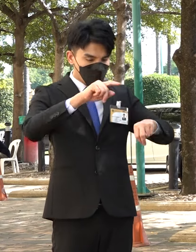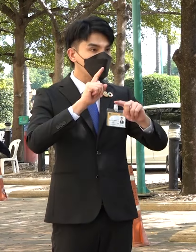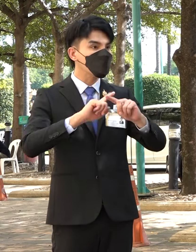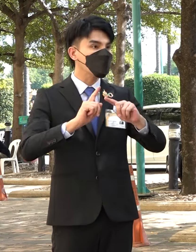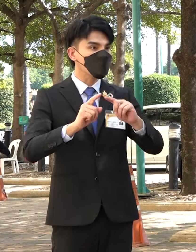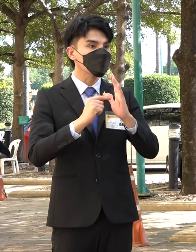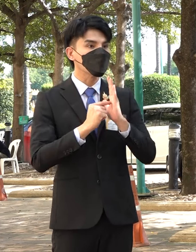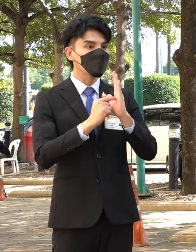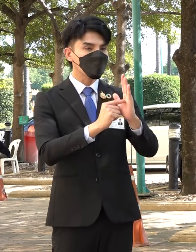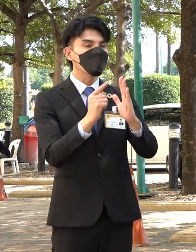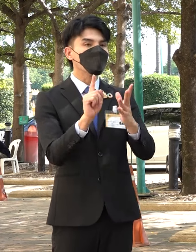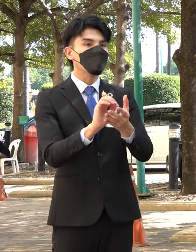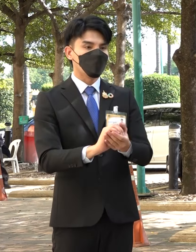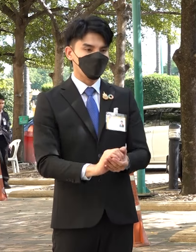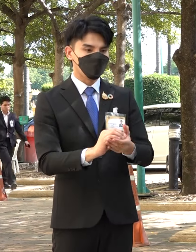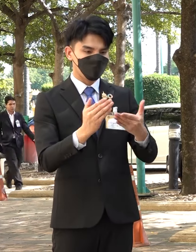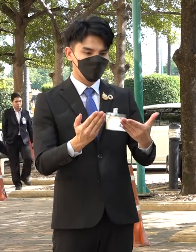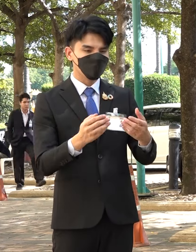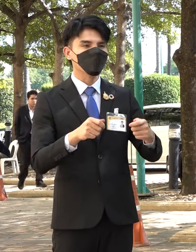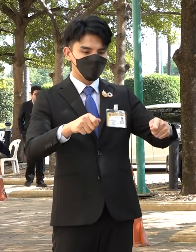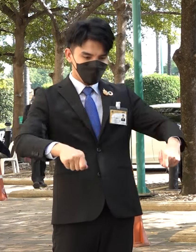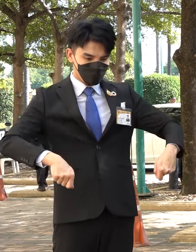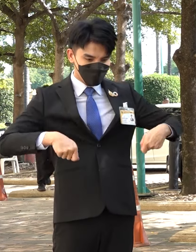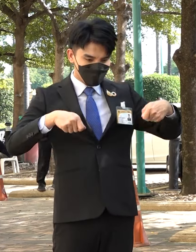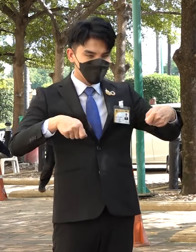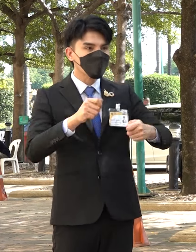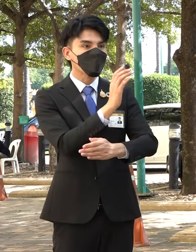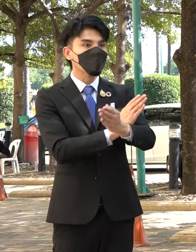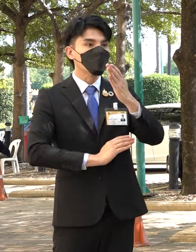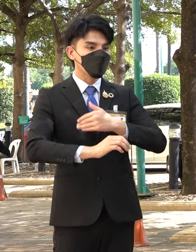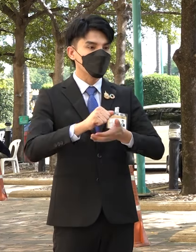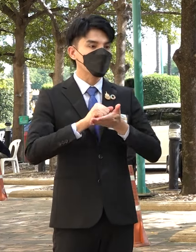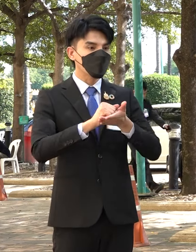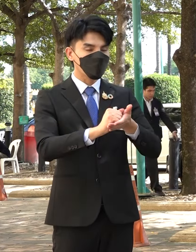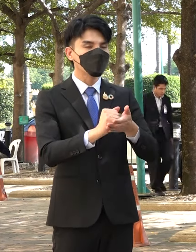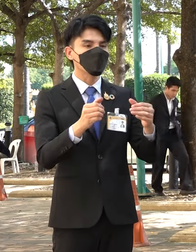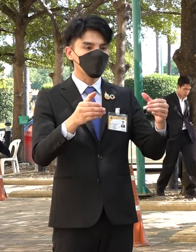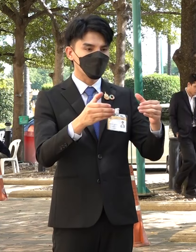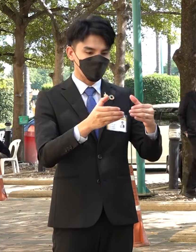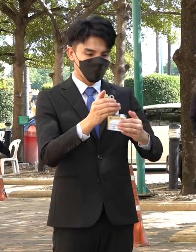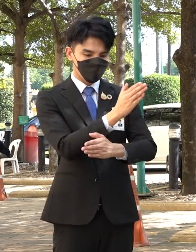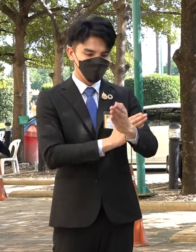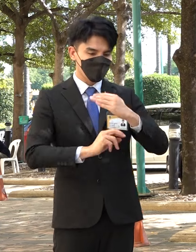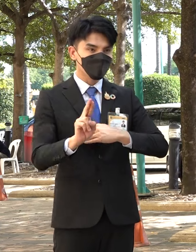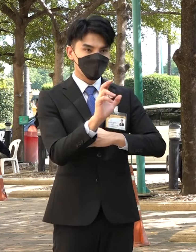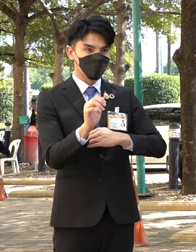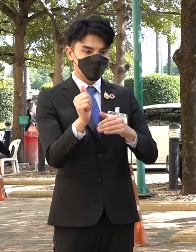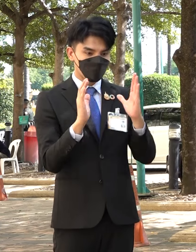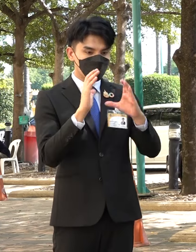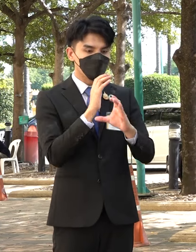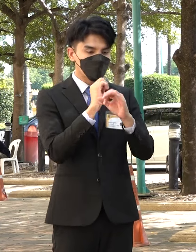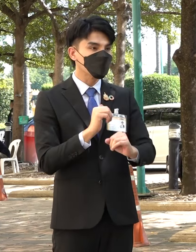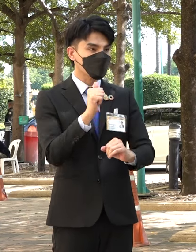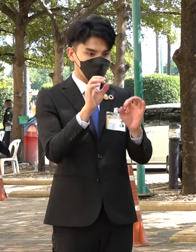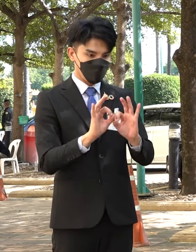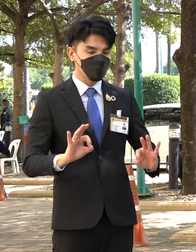จะเป็น Universal Design นะครับหรือว่าการอำนวยความสะดวกต่างๆให้กับพี่น้องกลุ่มคนพิการรวมถึงพี่น้องผู้สูงอายุ